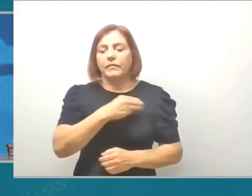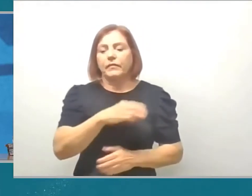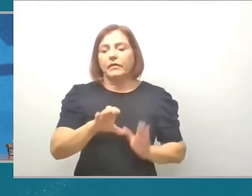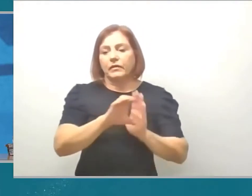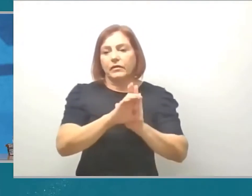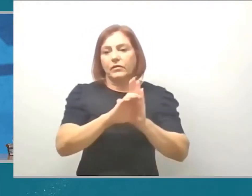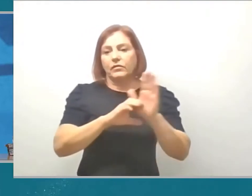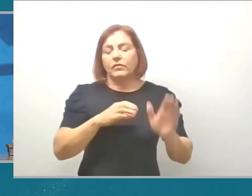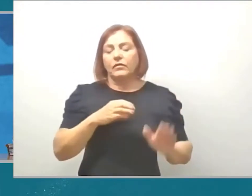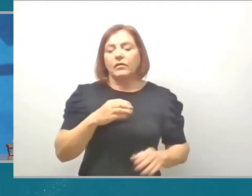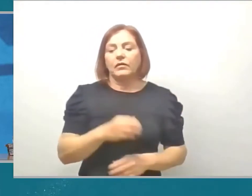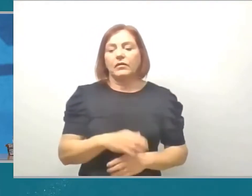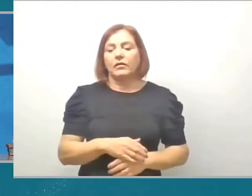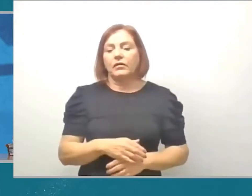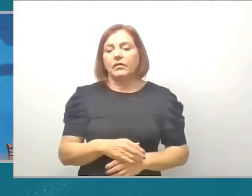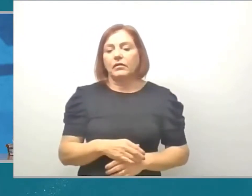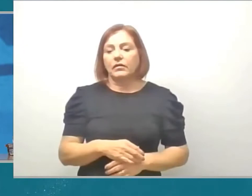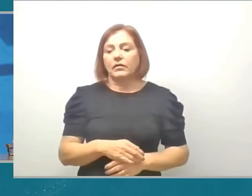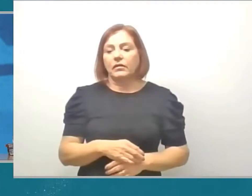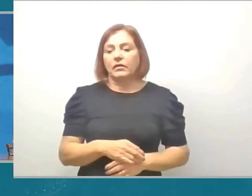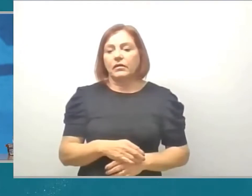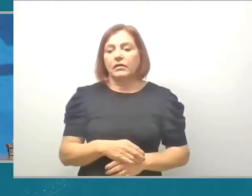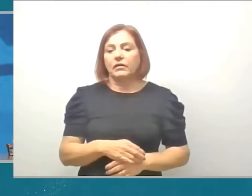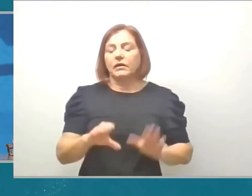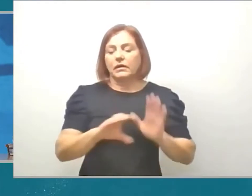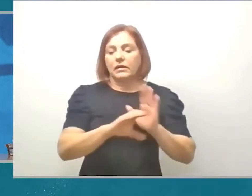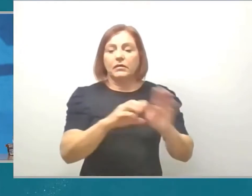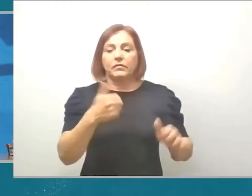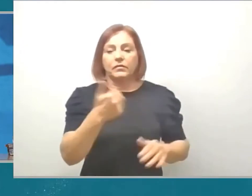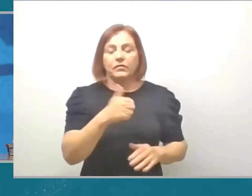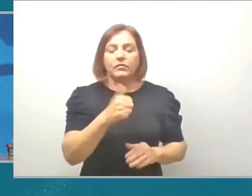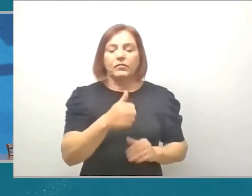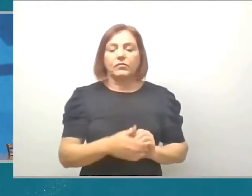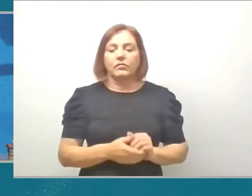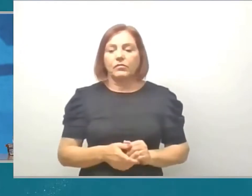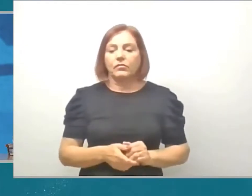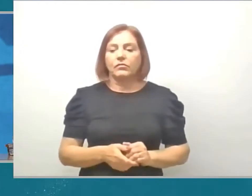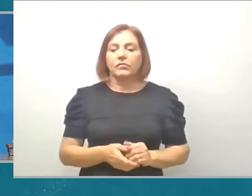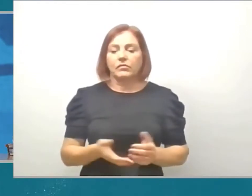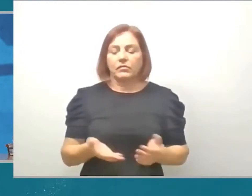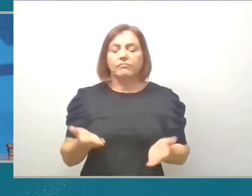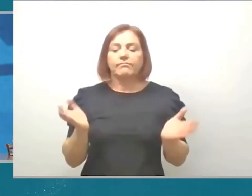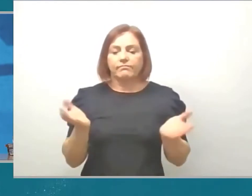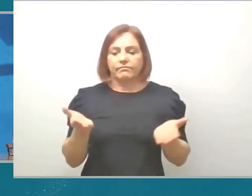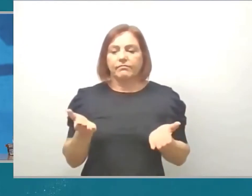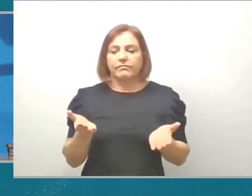Antes de Mateus 11, queria mostrar para vocês um versículo no João 1.